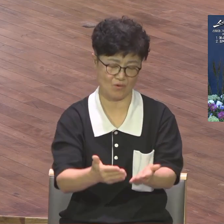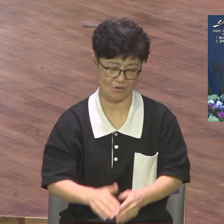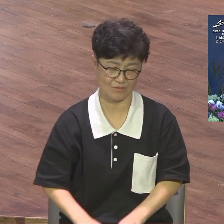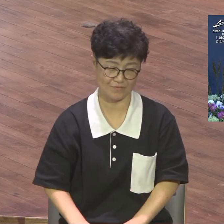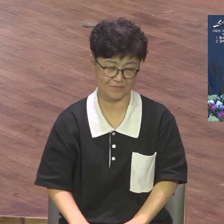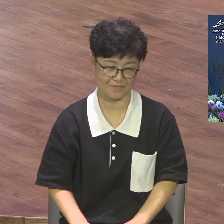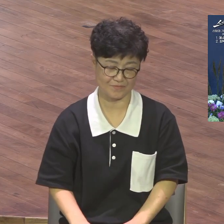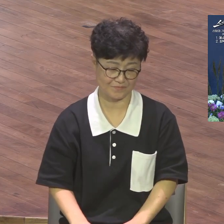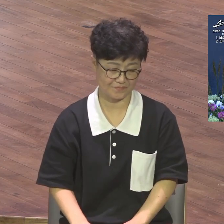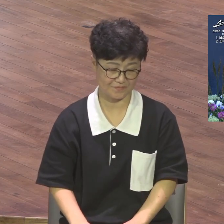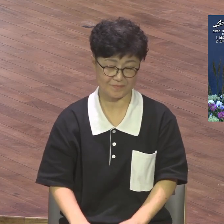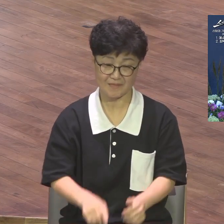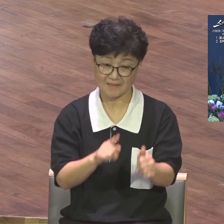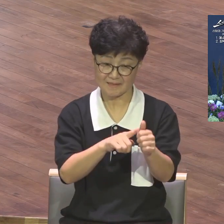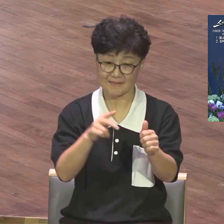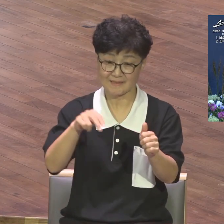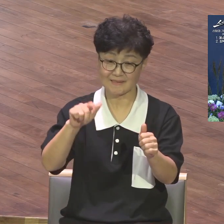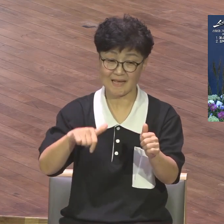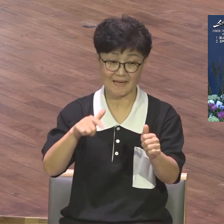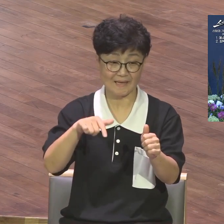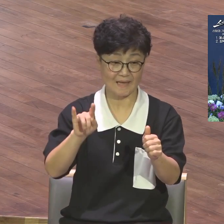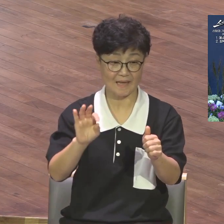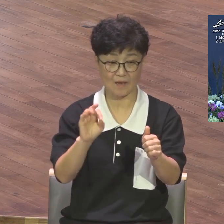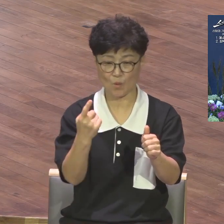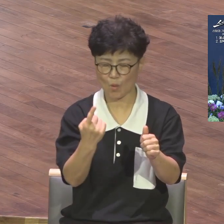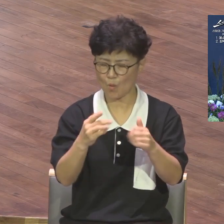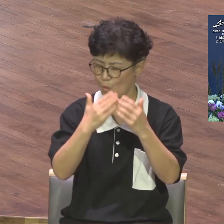이후에 완전히 그의 삶이 변화가 됐습니다.